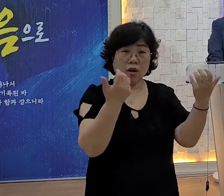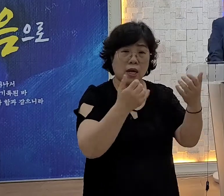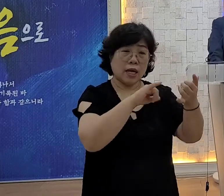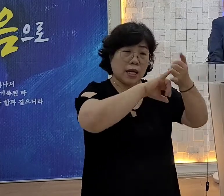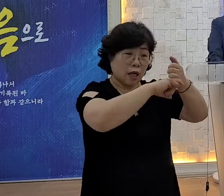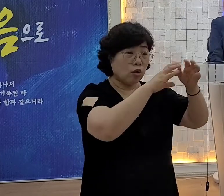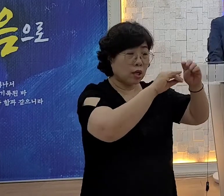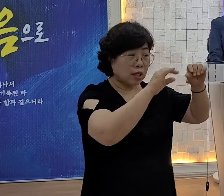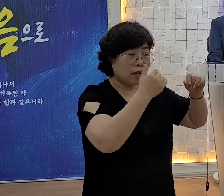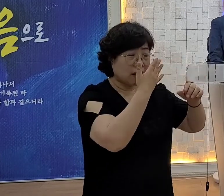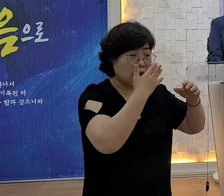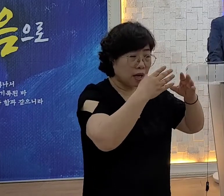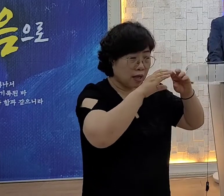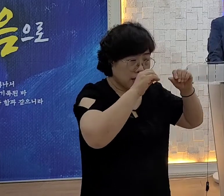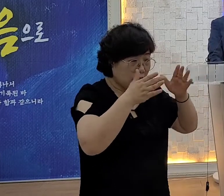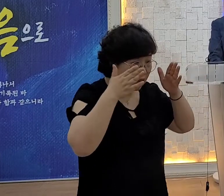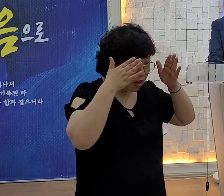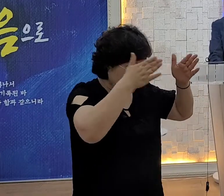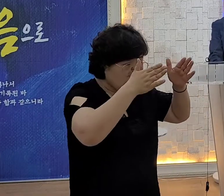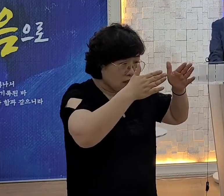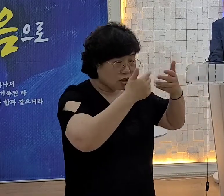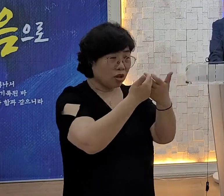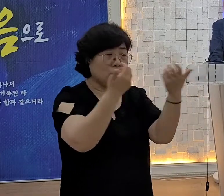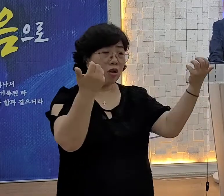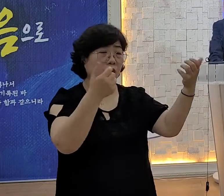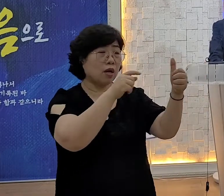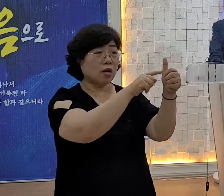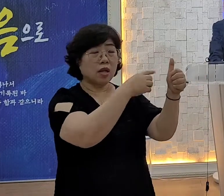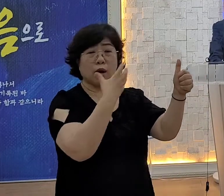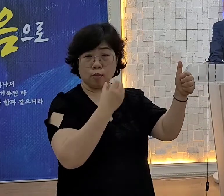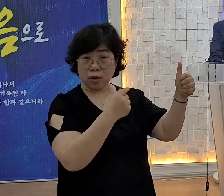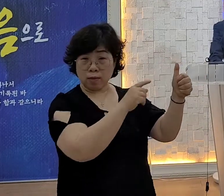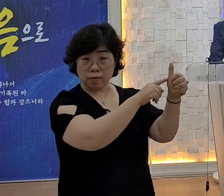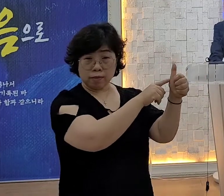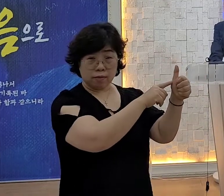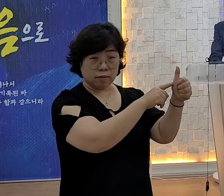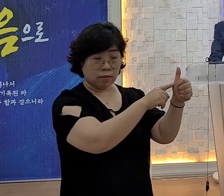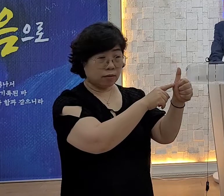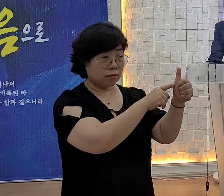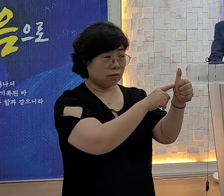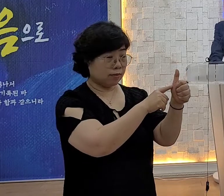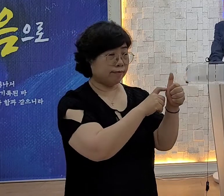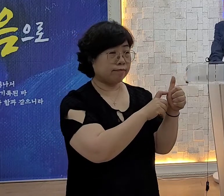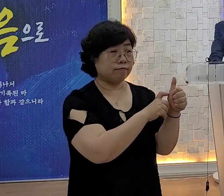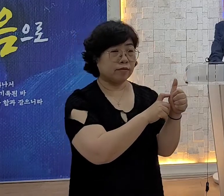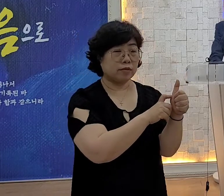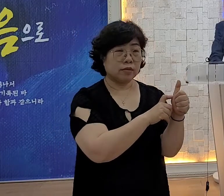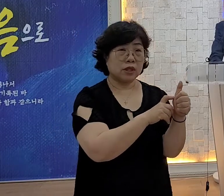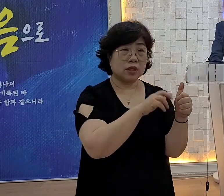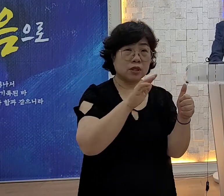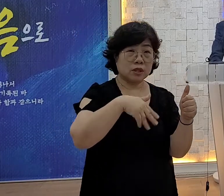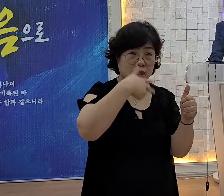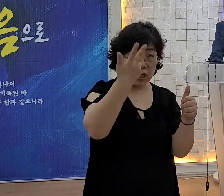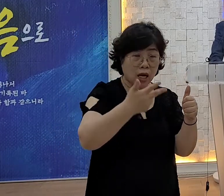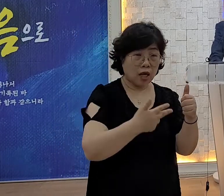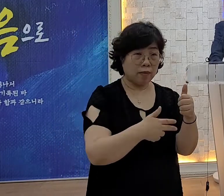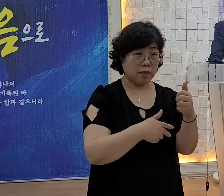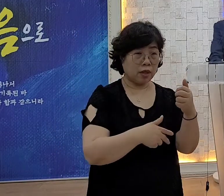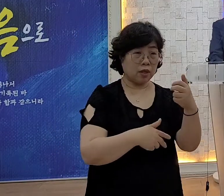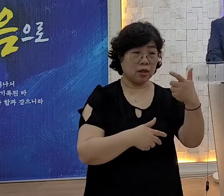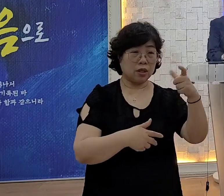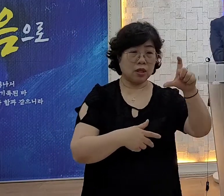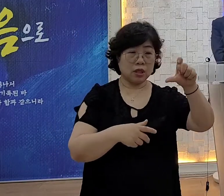땅. 가나안 땅을 향해서 이렇게 가게 되는데, 그래서 이제 15장을 제가 펴려했잖아요. 자, 15장은 무슨